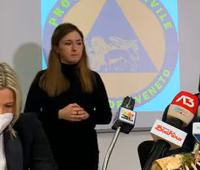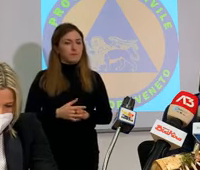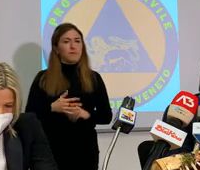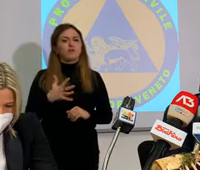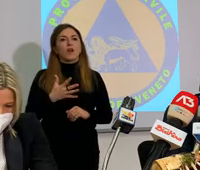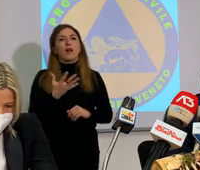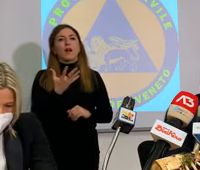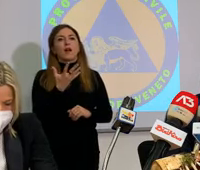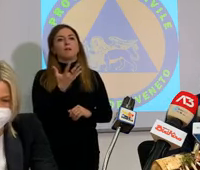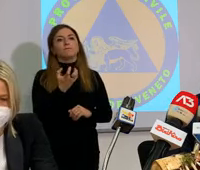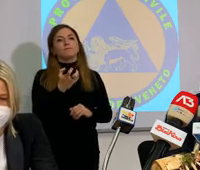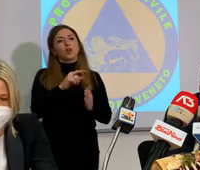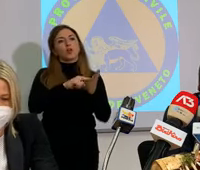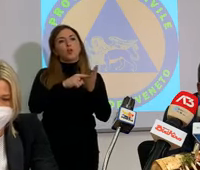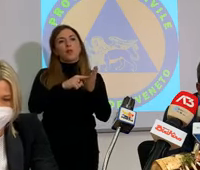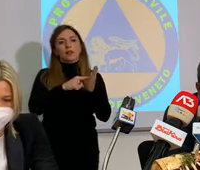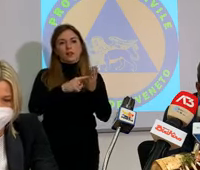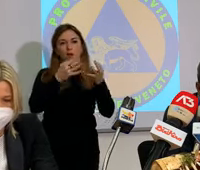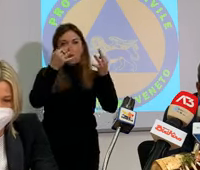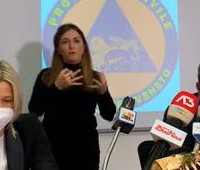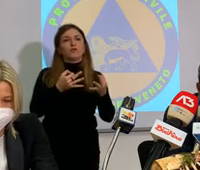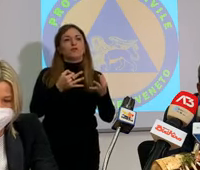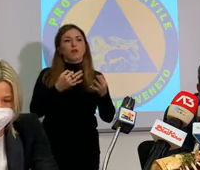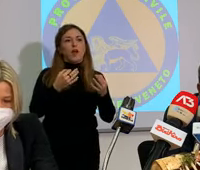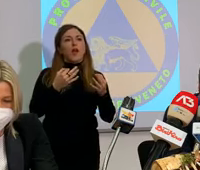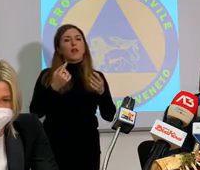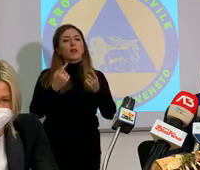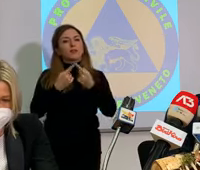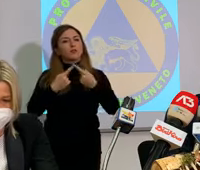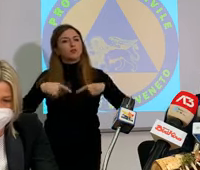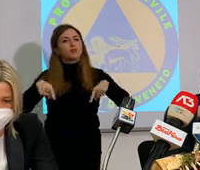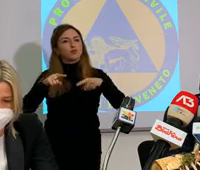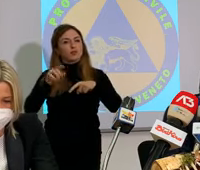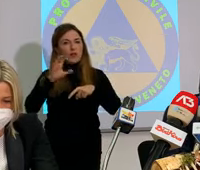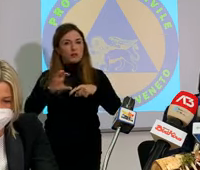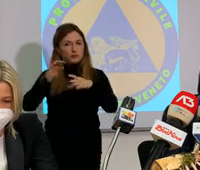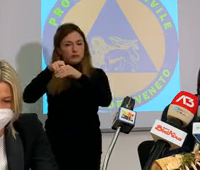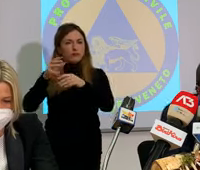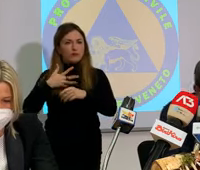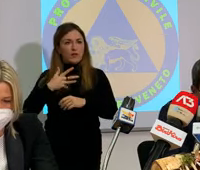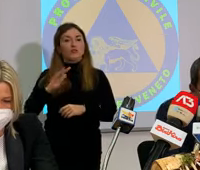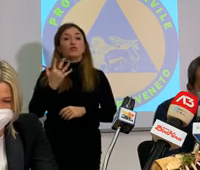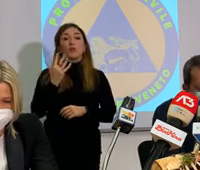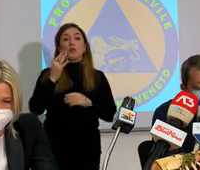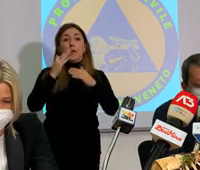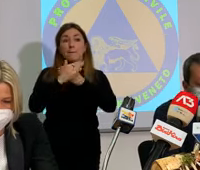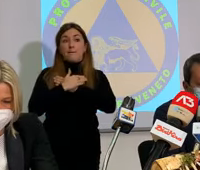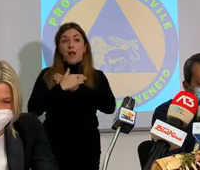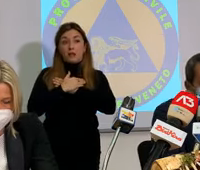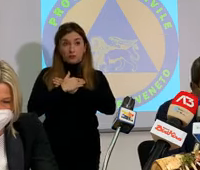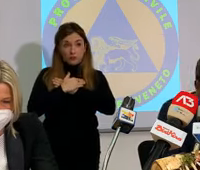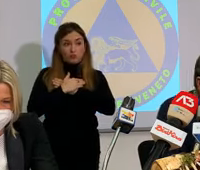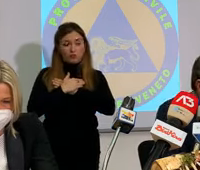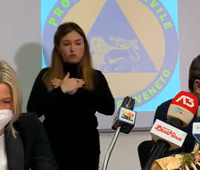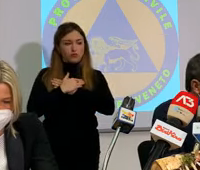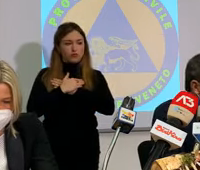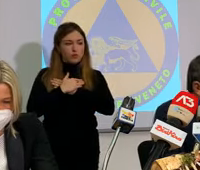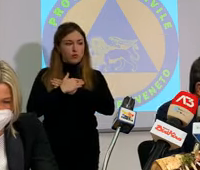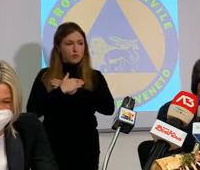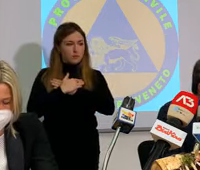formali e nelle delibere della giunta regionale partiamo già da maggio del 5 maggio dgr 552